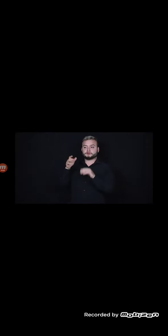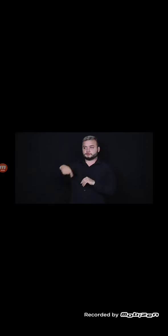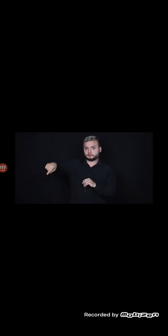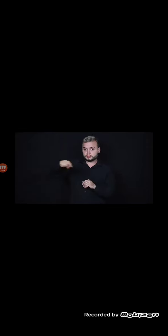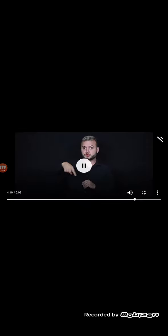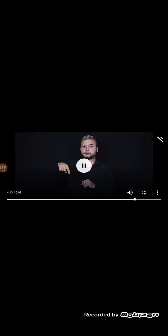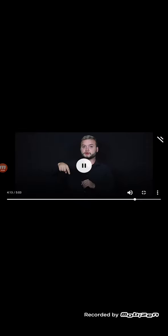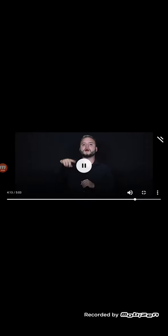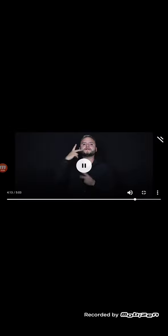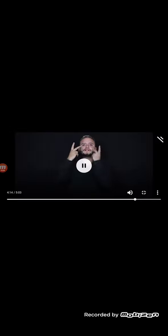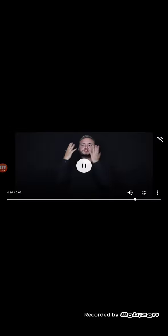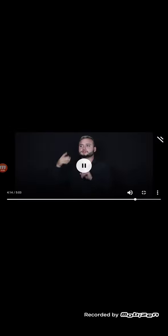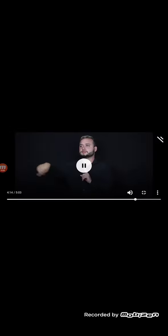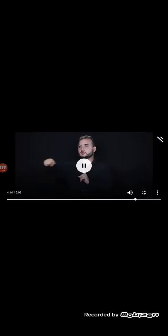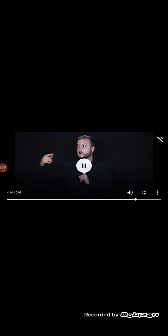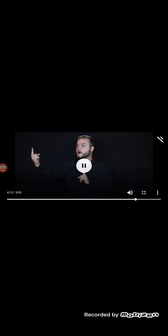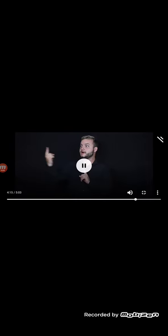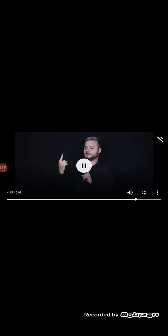कहाँ